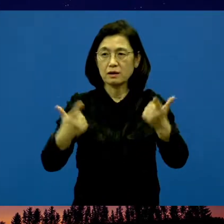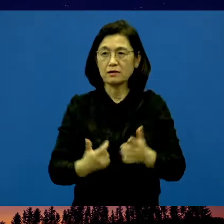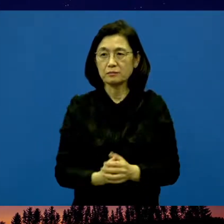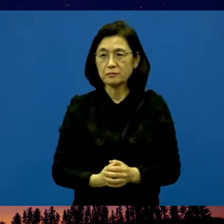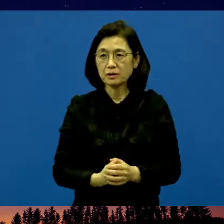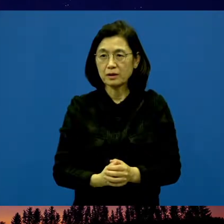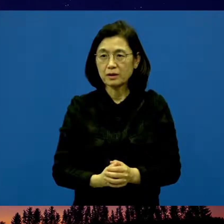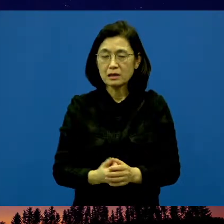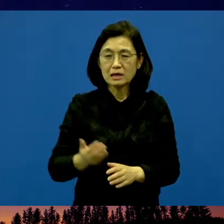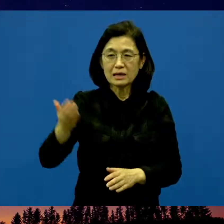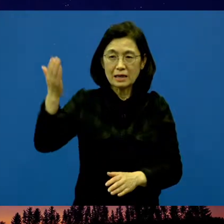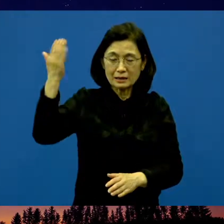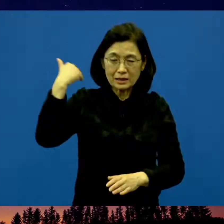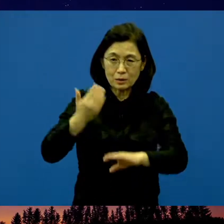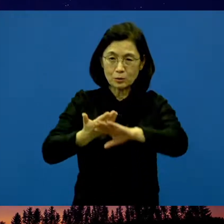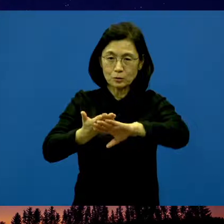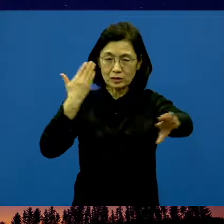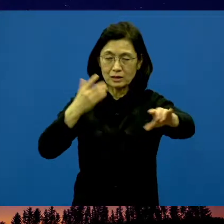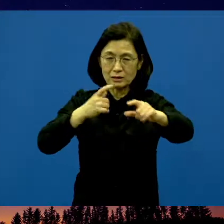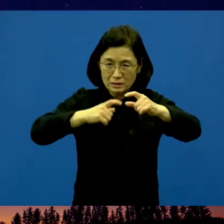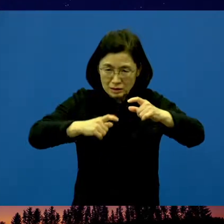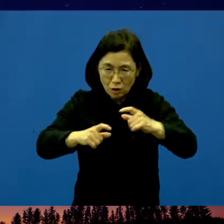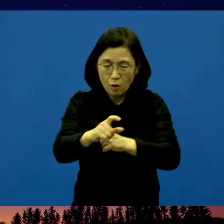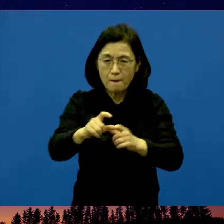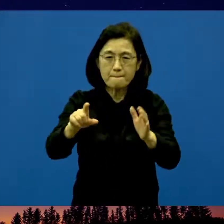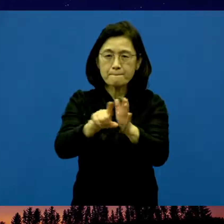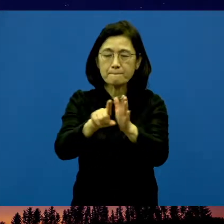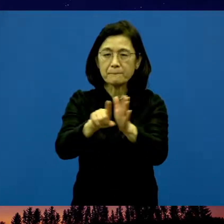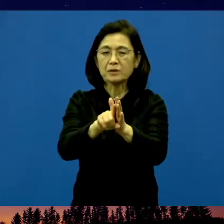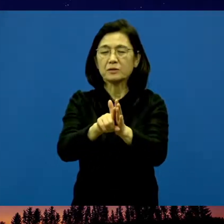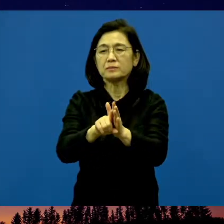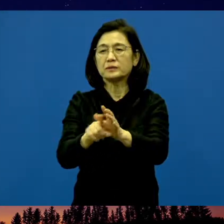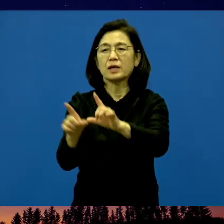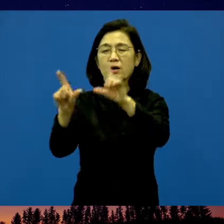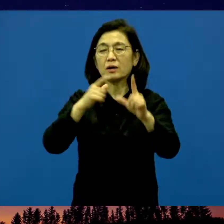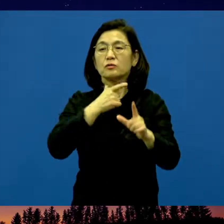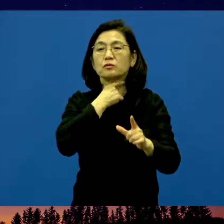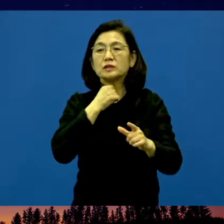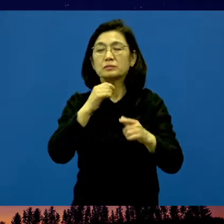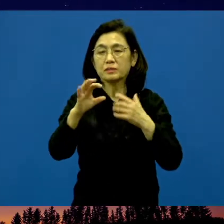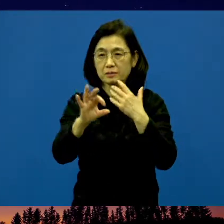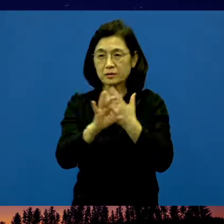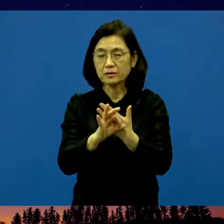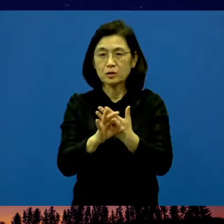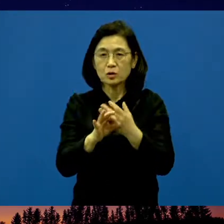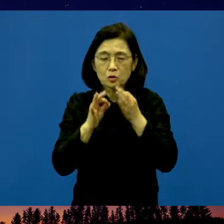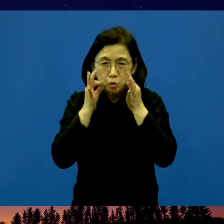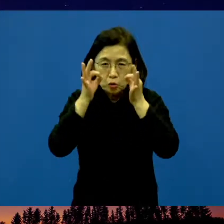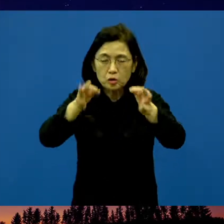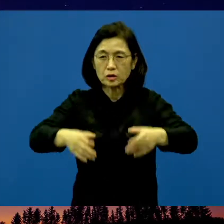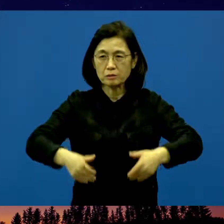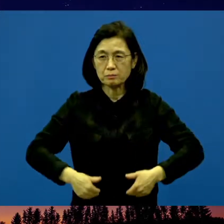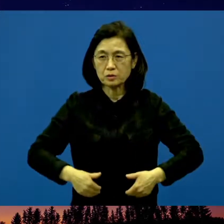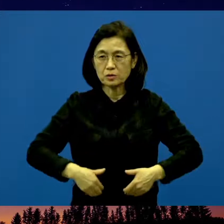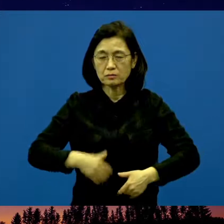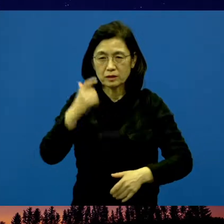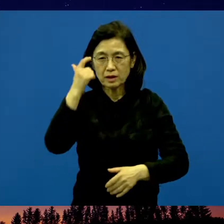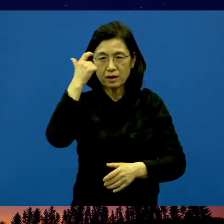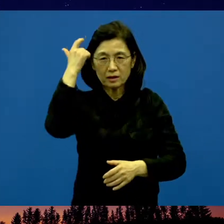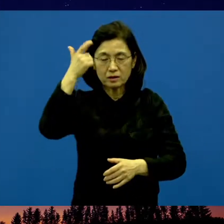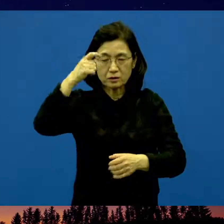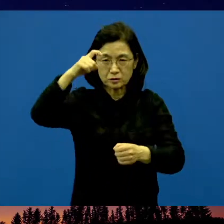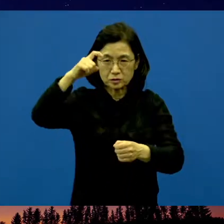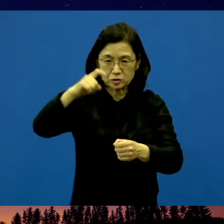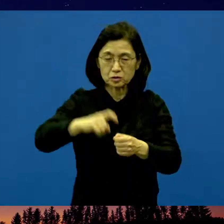싶다면 영적인 결단을 해야 돼요. 그리고 값비싼 대가를 지불해야 된다. 영적인 진보를 위한 많은 수고가 있어야